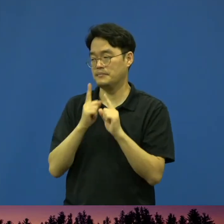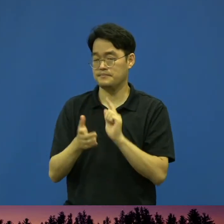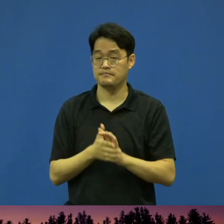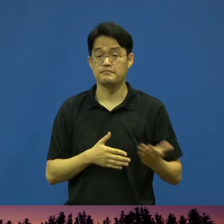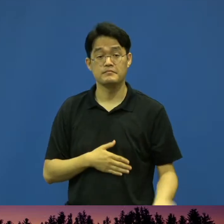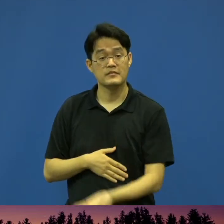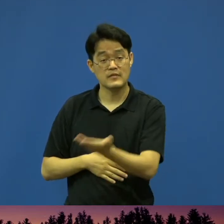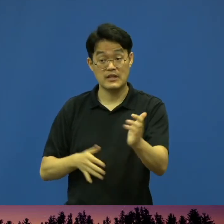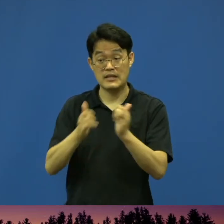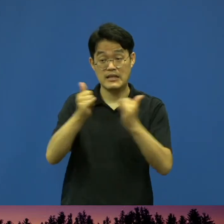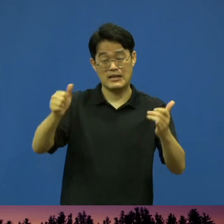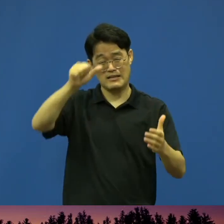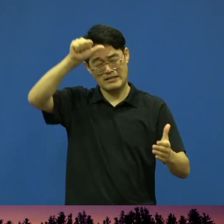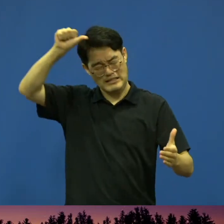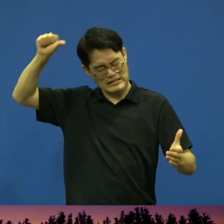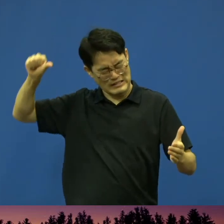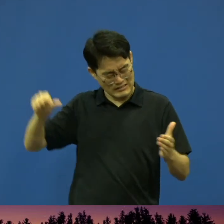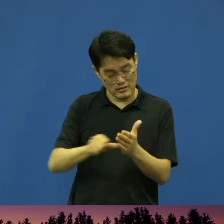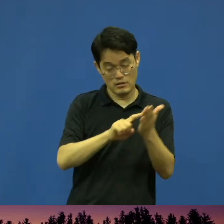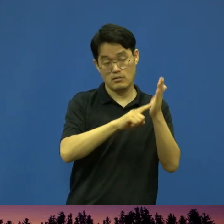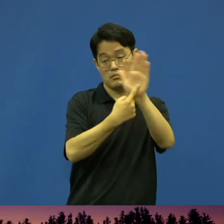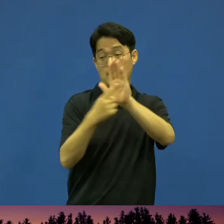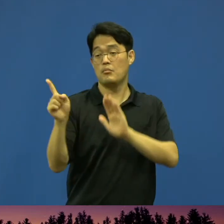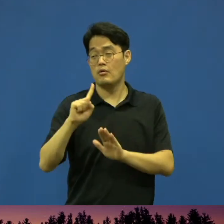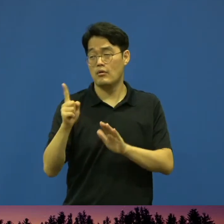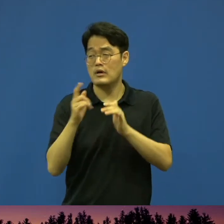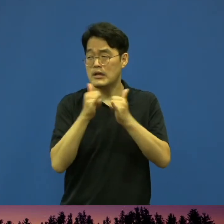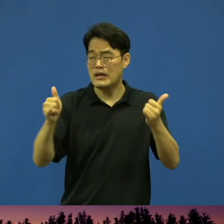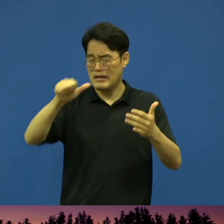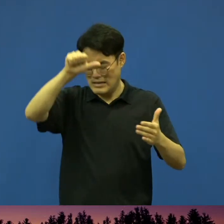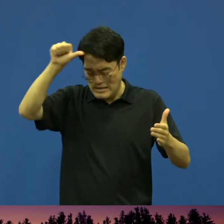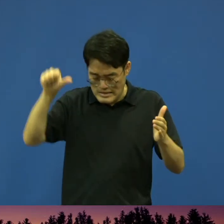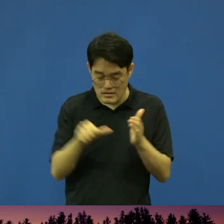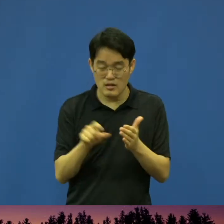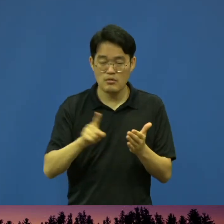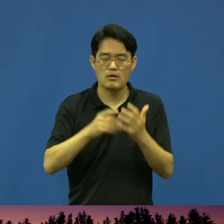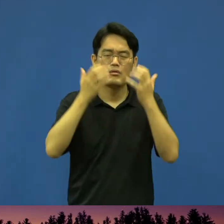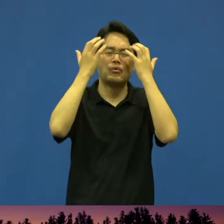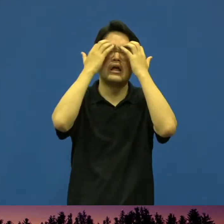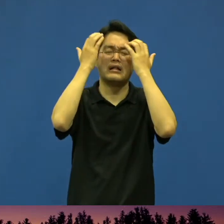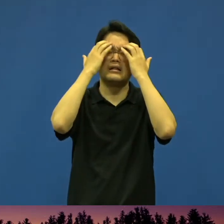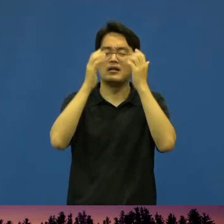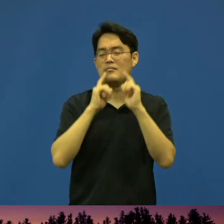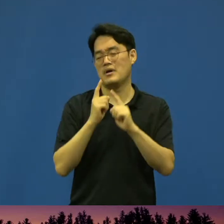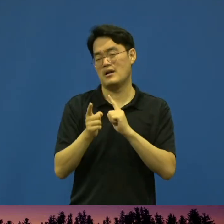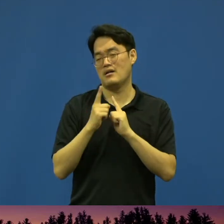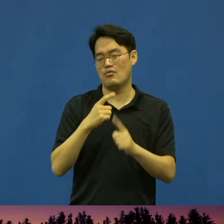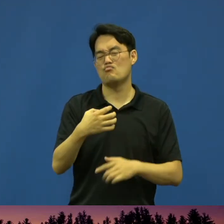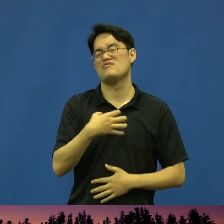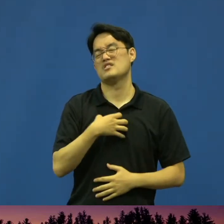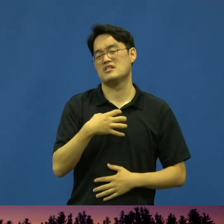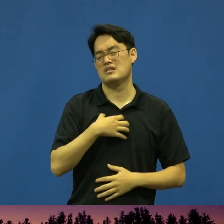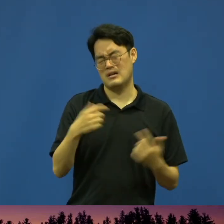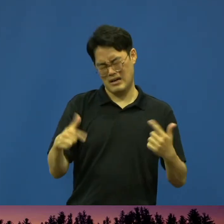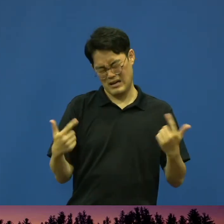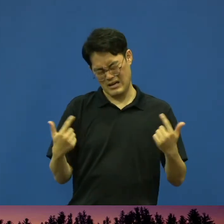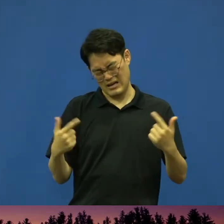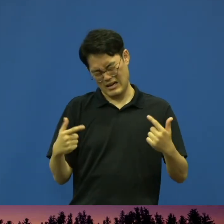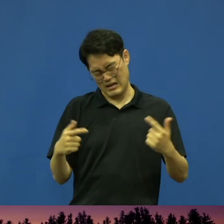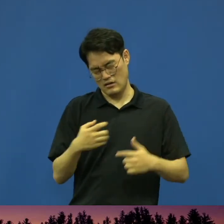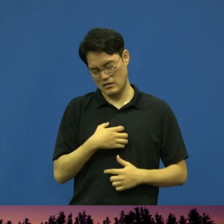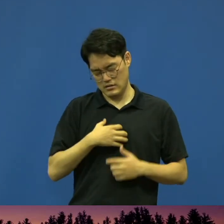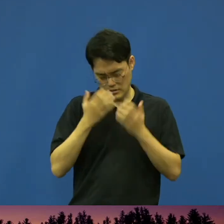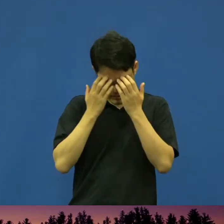인간의 일생을 표현하고 있습니다. 인간의 일생은 고난이기 때문입니다. 인간의 일생은 위기이기 때문입니다. 그래서